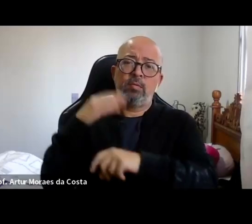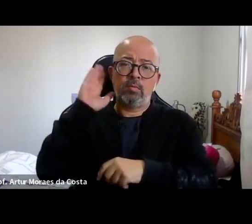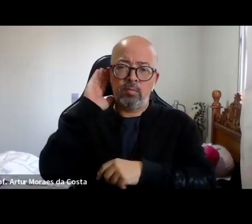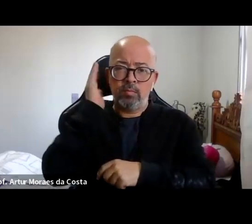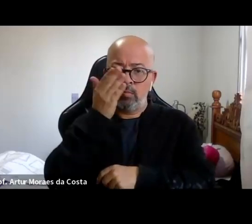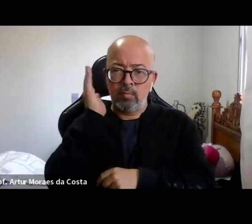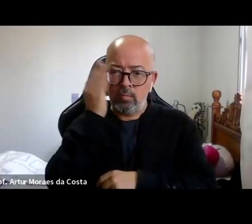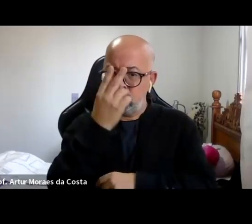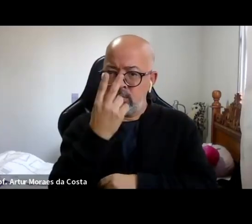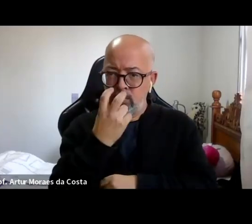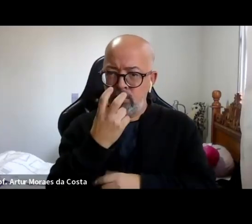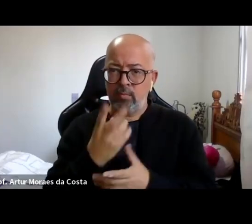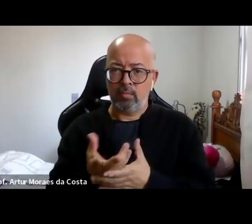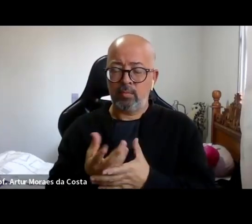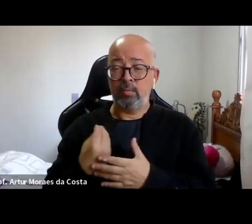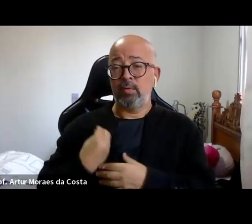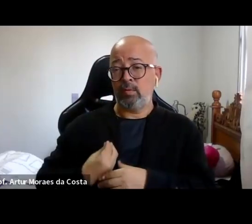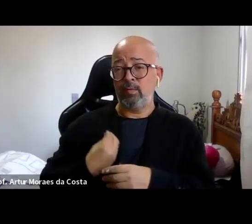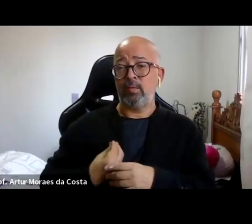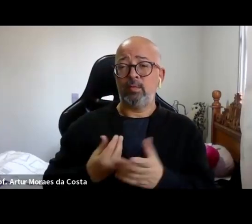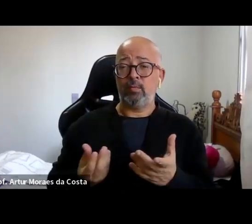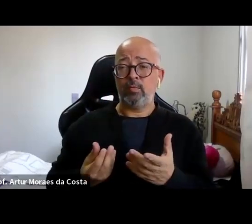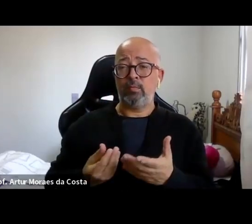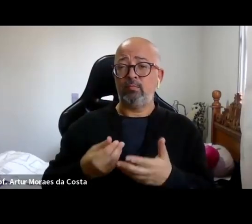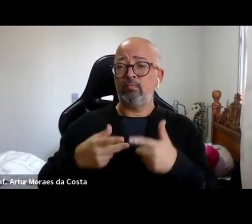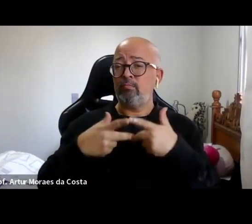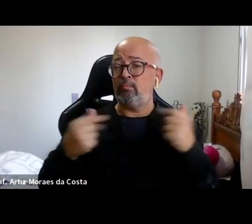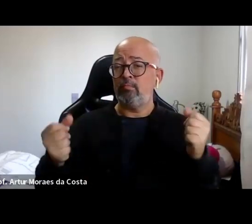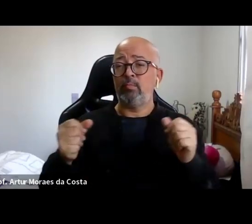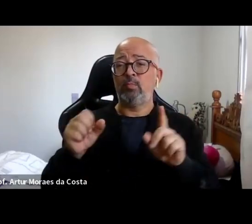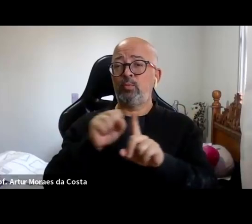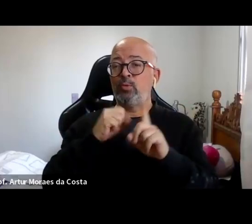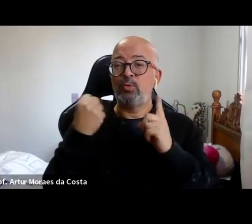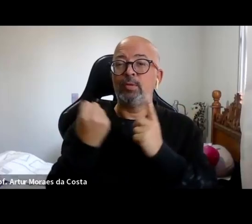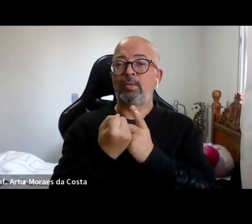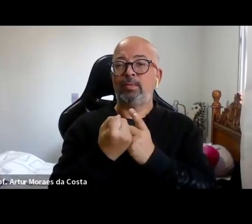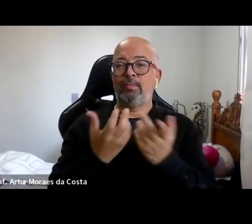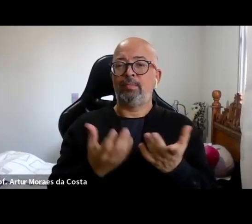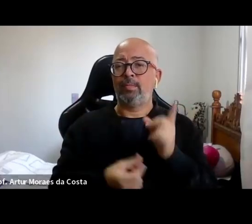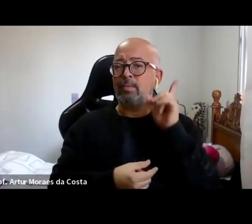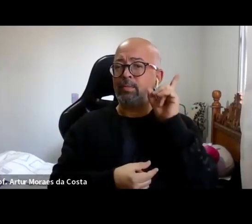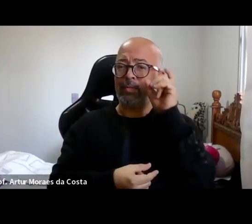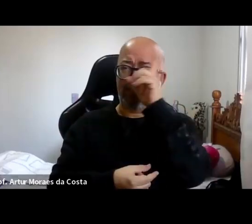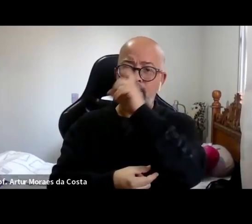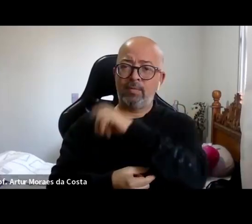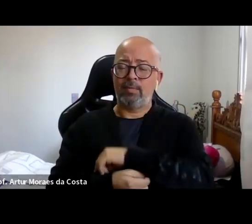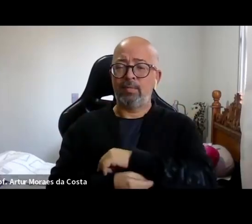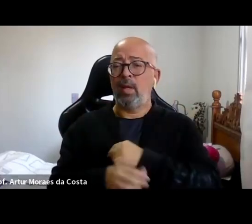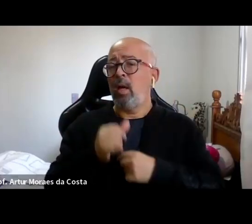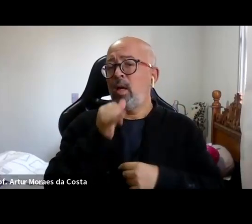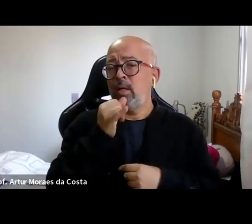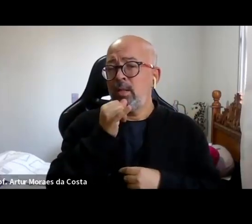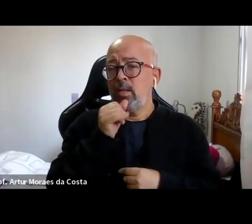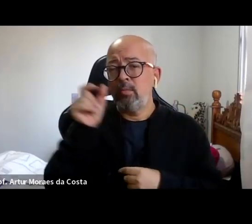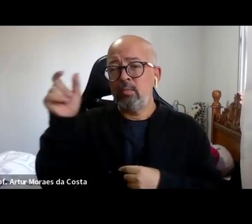actividades que son programadas digamos para todos sí como visitas guiadas a museos como